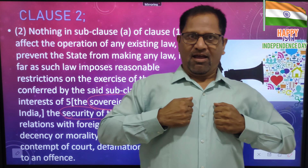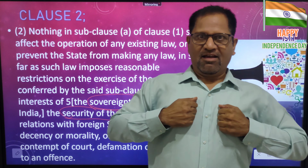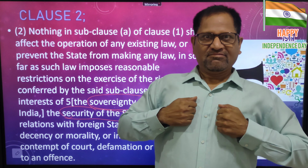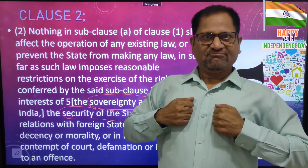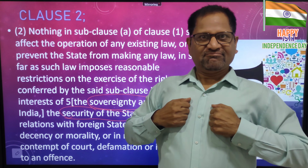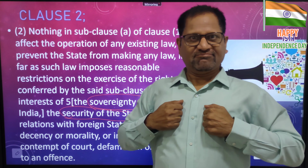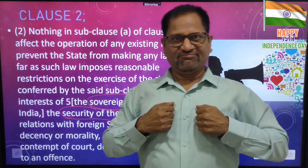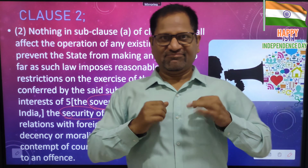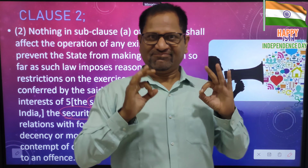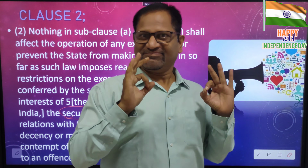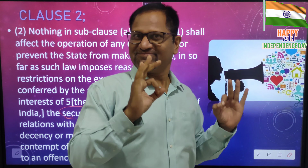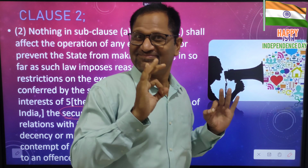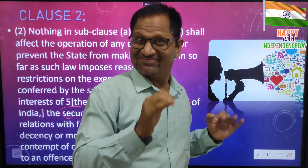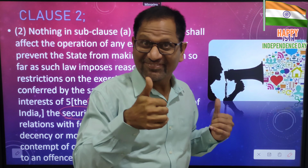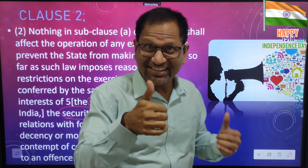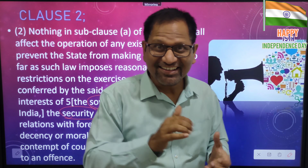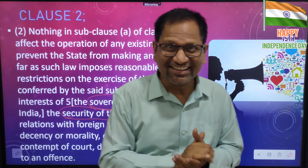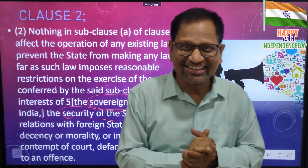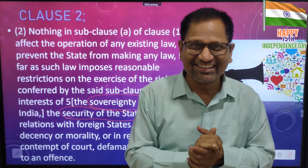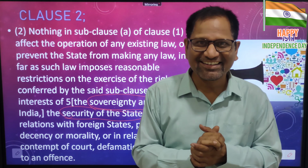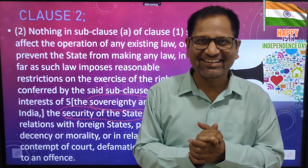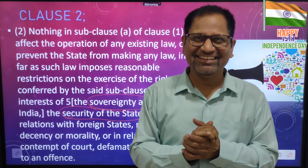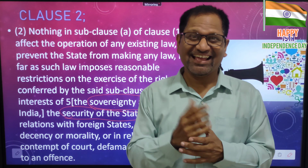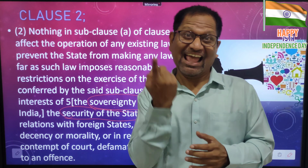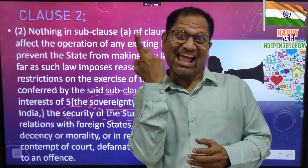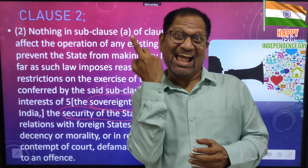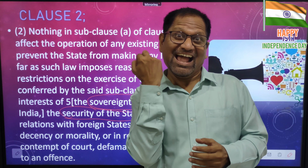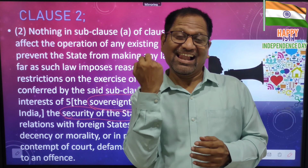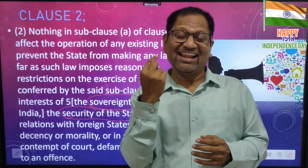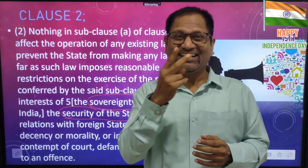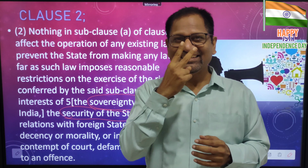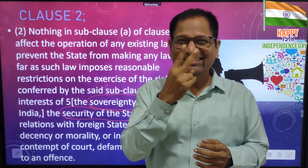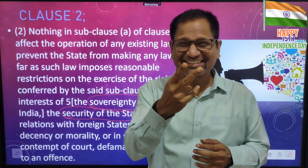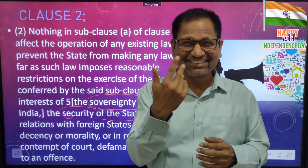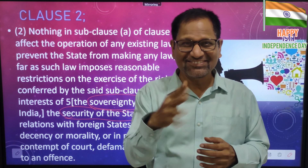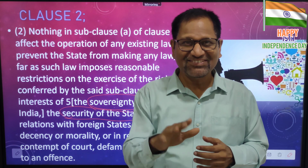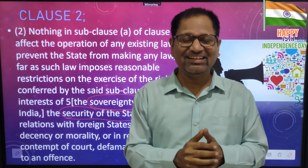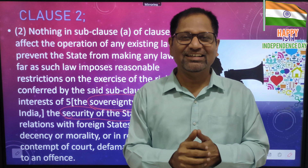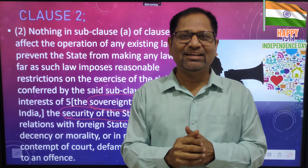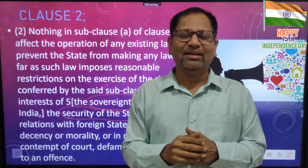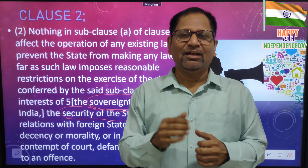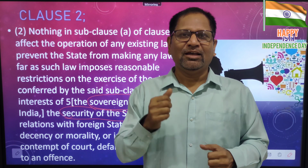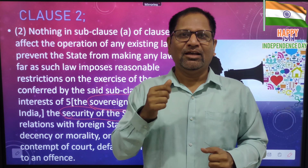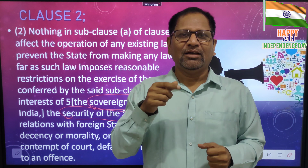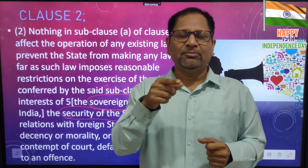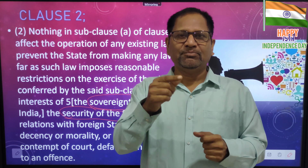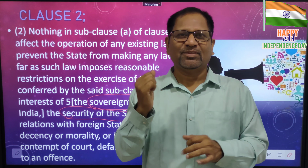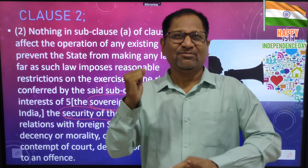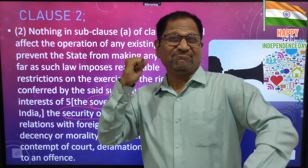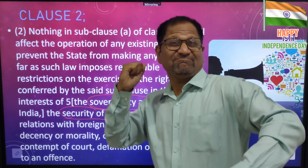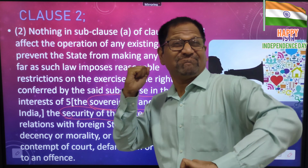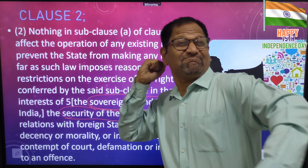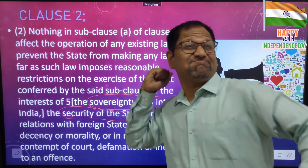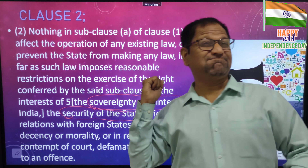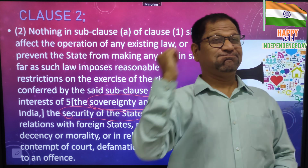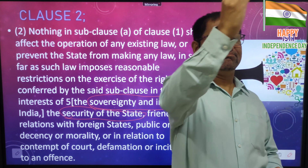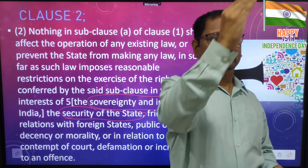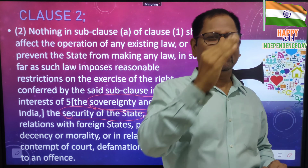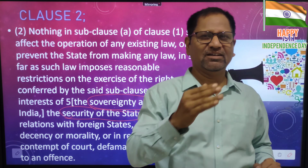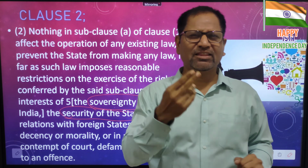है और हम अपनी बातें कहीं और शेयर नहीं कर सकते। जैसे आपने देखा कल जो जेवलिन